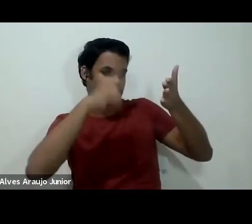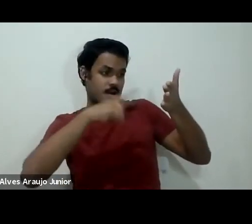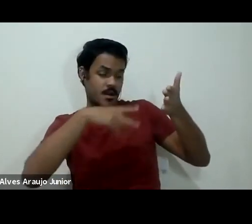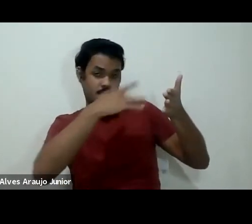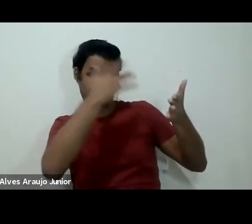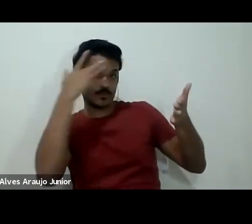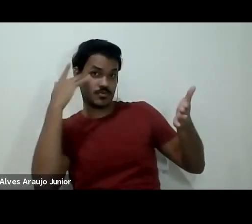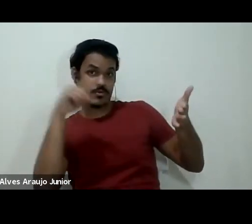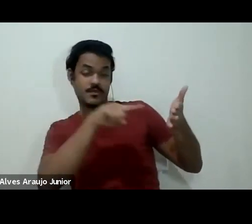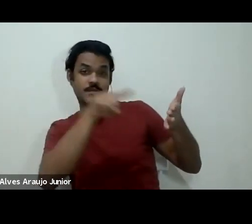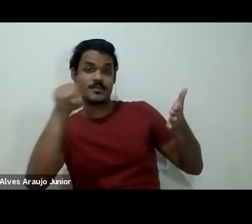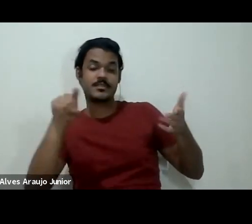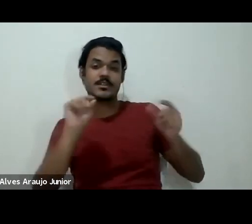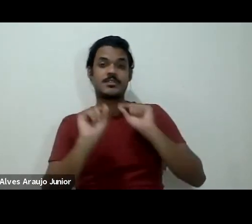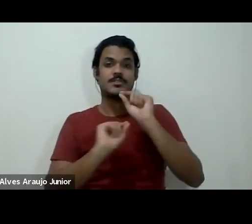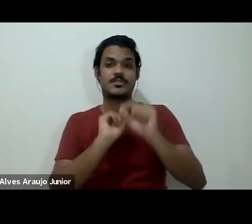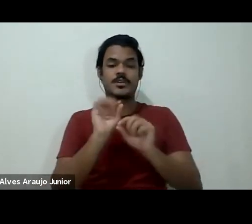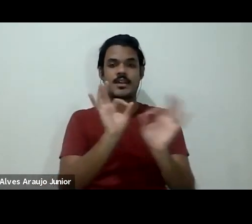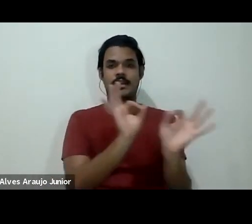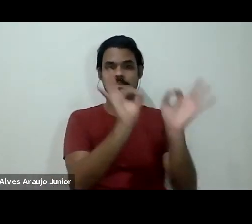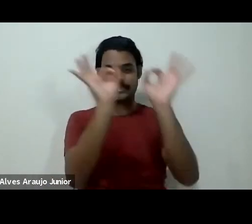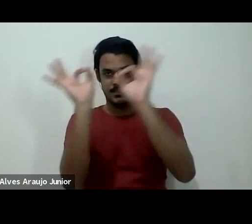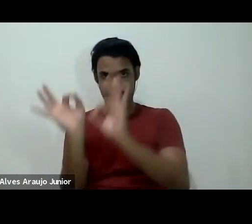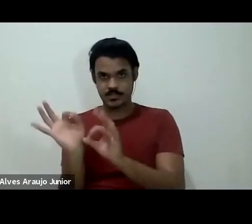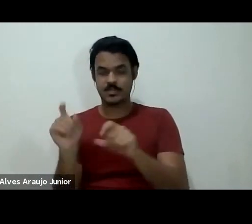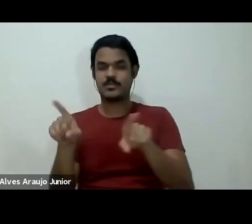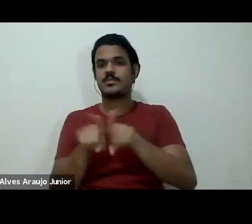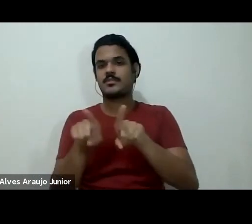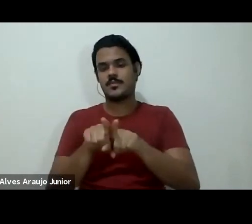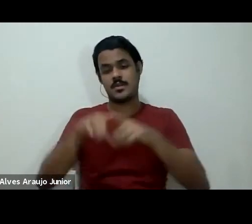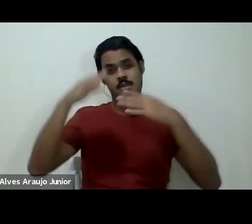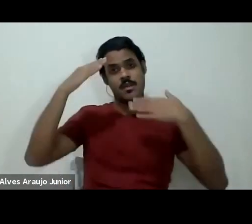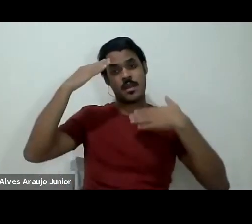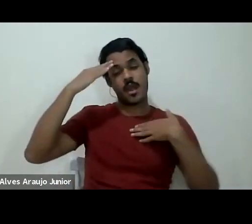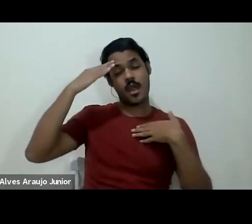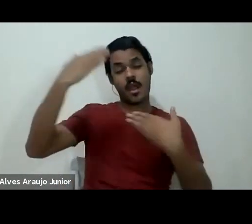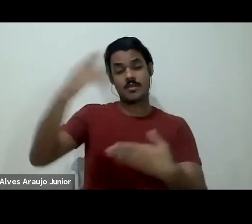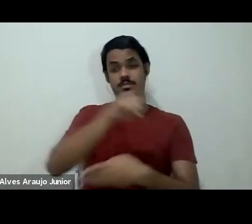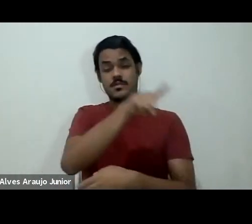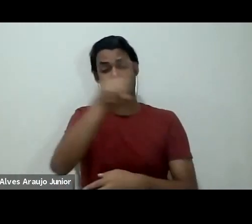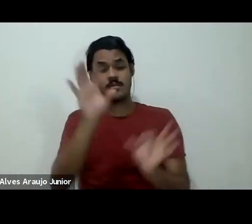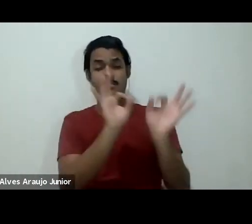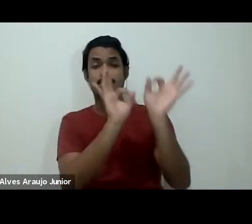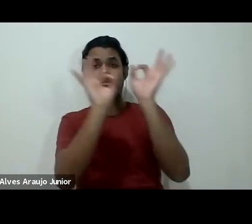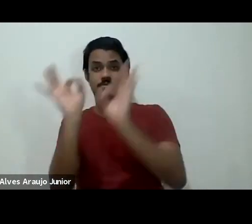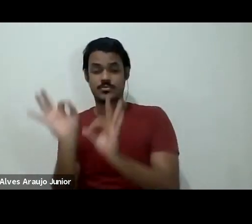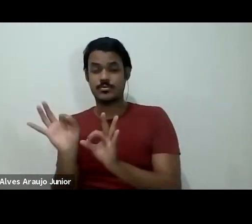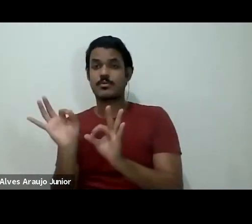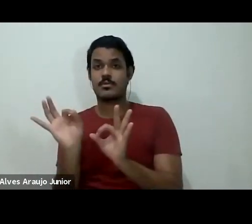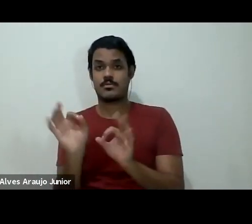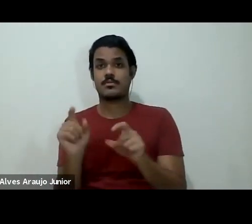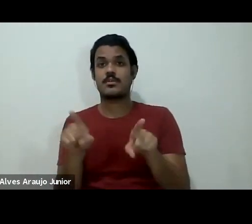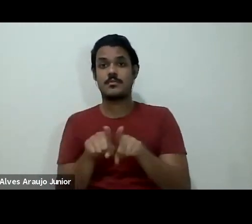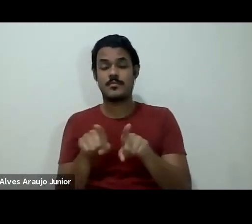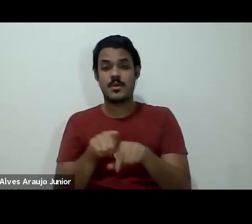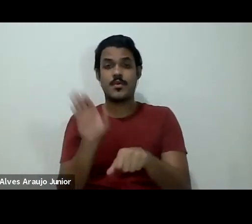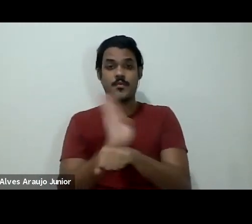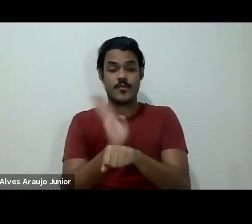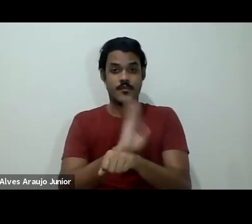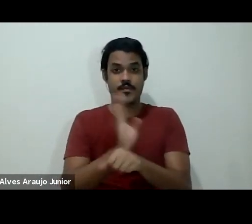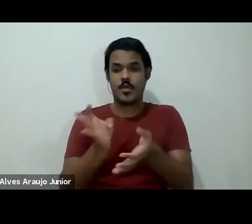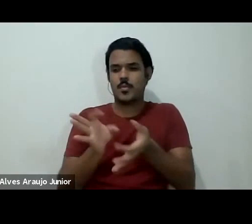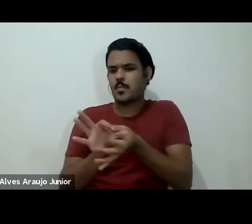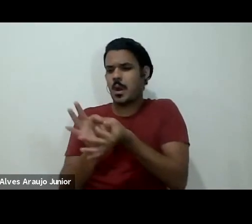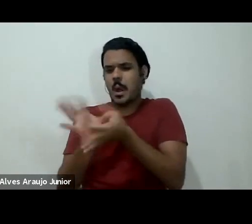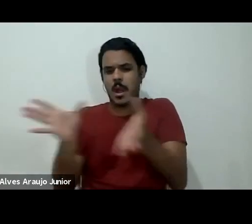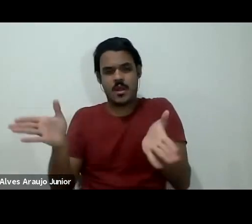e vocês aqui que estão assistindo, inclusive agradecer a todo mundo que está assistindo nesse momento, O filme está disponível, a